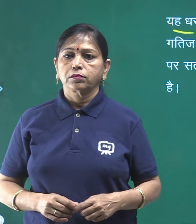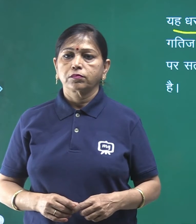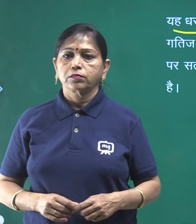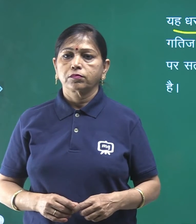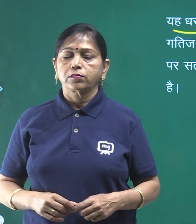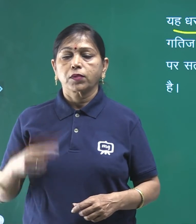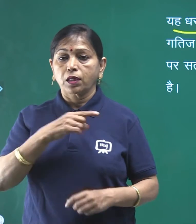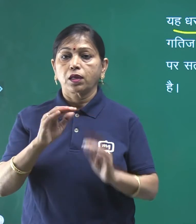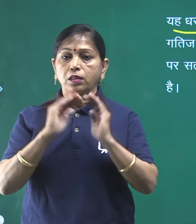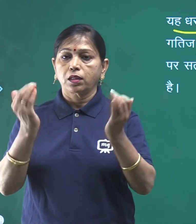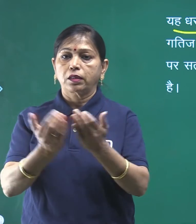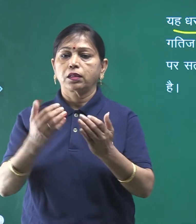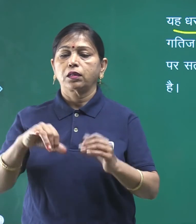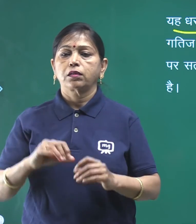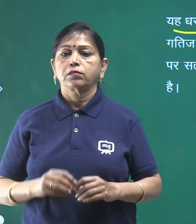ये धरती की